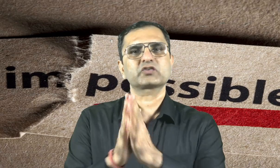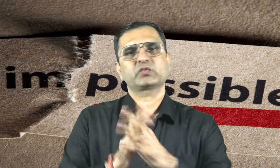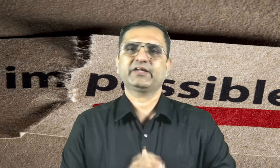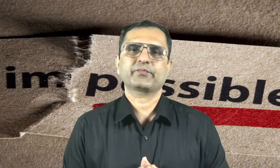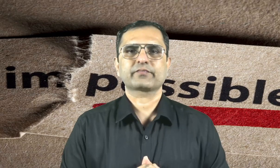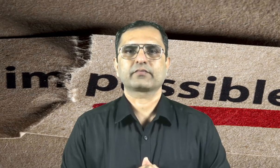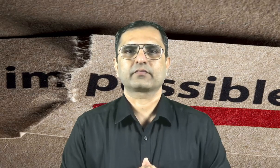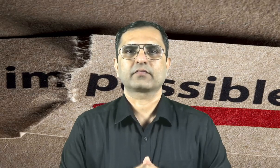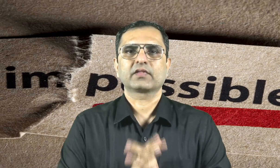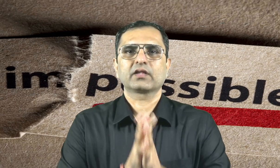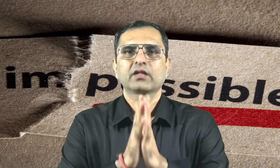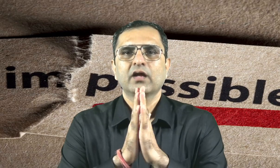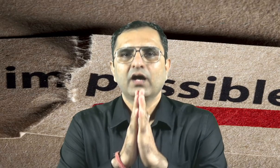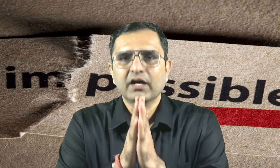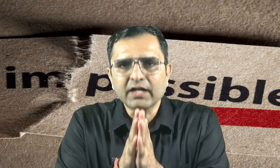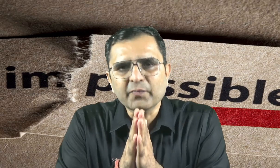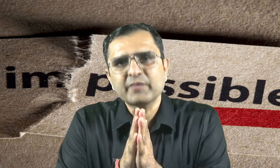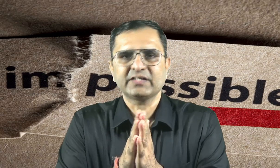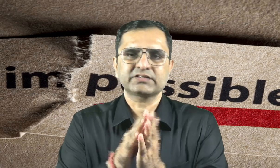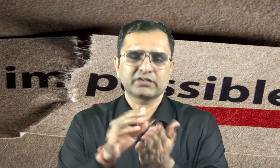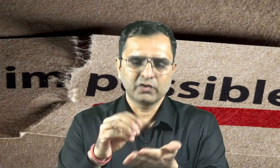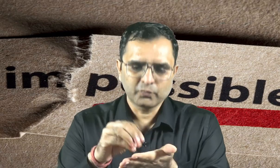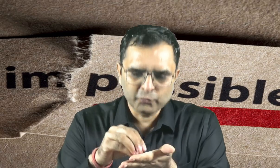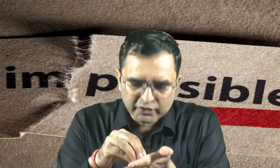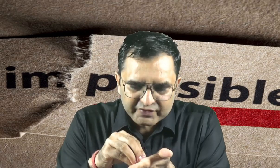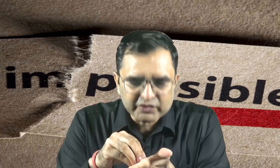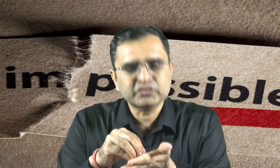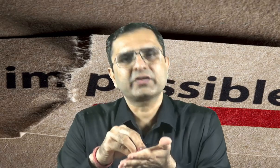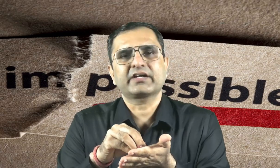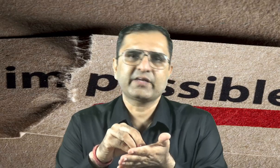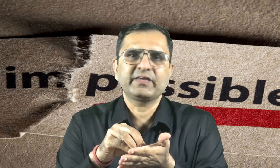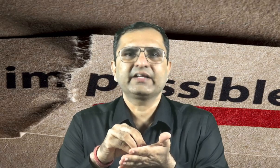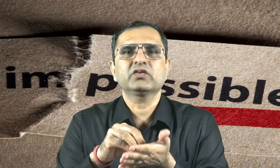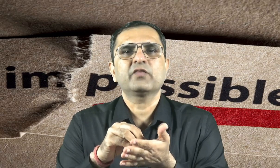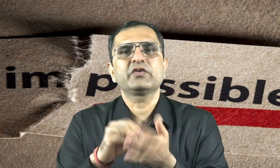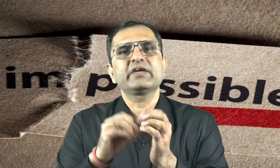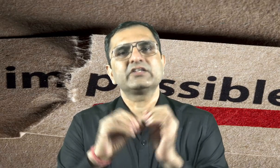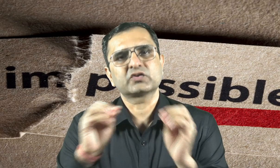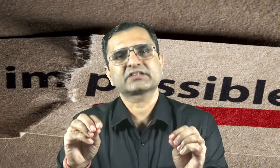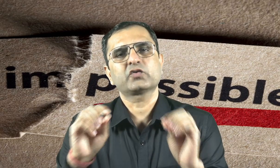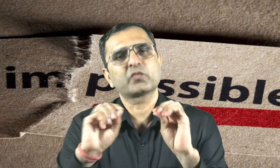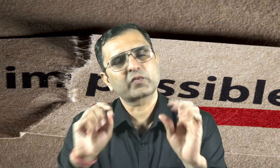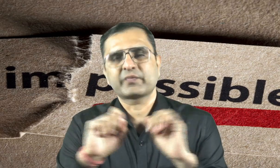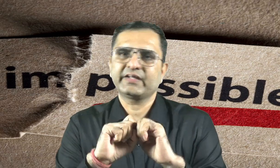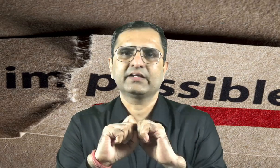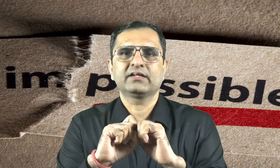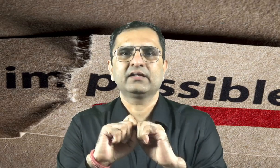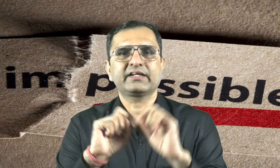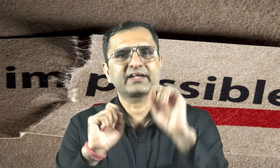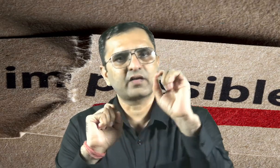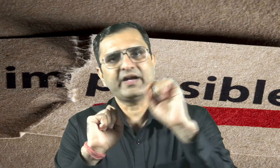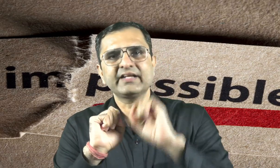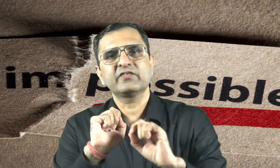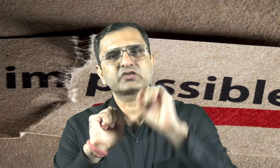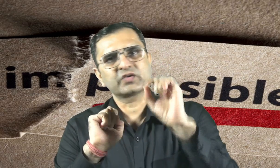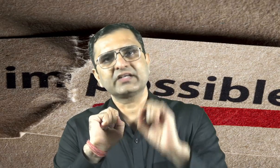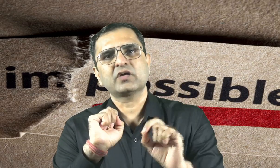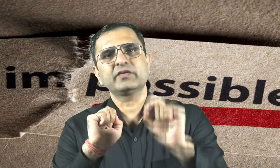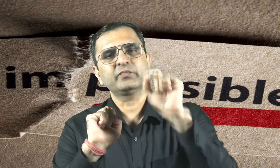सुनना है अगर आपके पास पूरी वीडियो सुनने का टाइम नहीं है तो आप वीडियो को यही छोड़ सकते कोई प्रॉब्लम नहीं है लेकिन अगर आप बैठ के वीडियो सुन रहे तो आपने